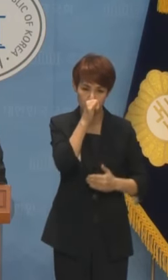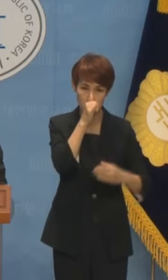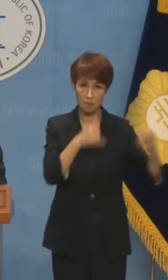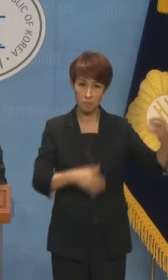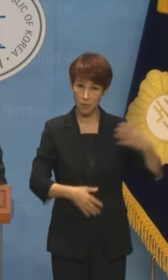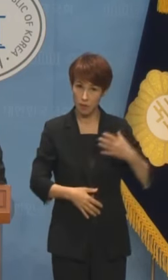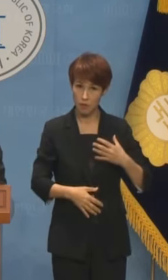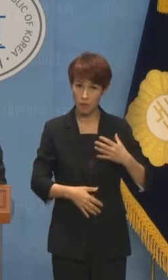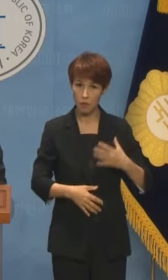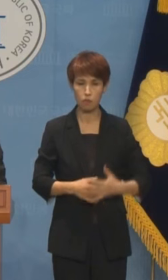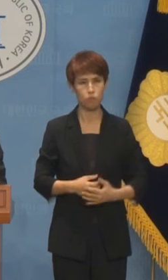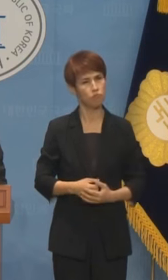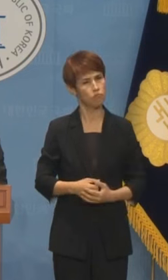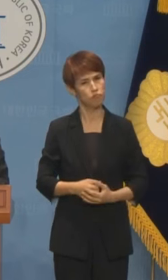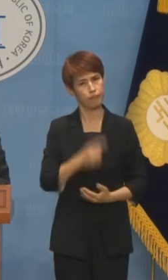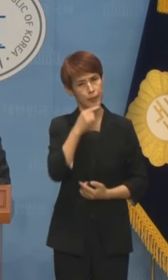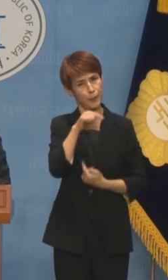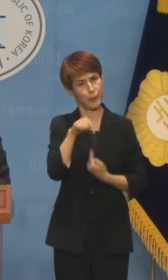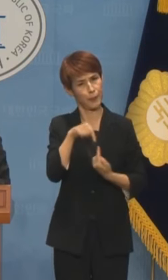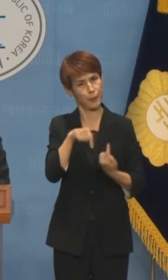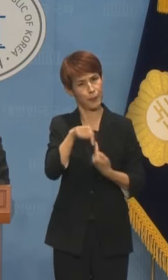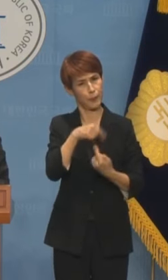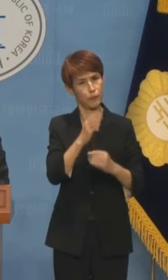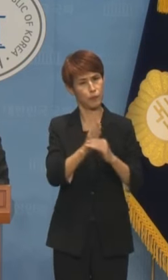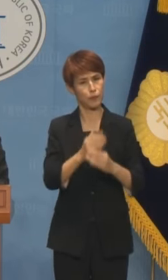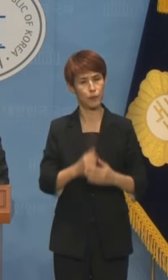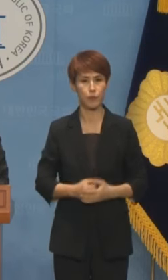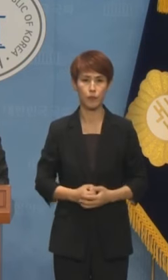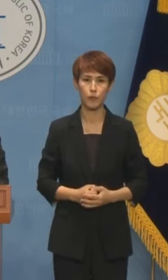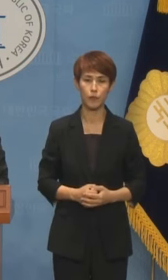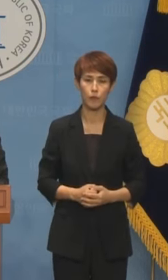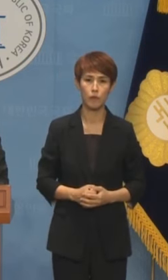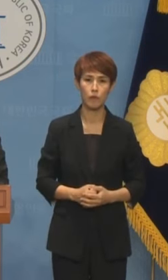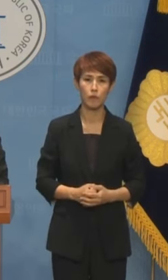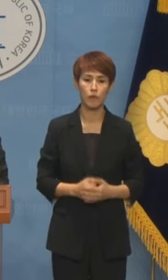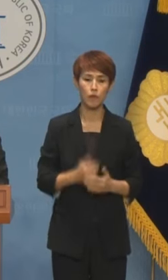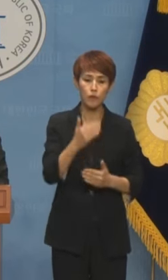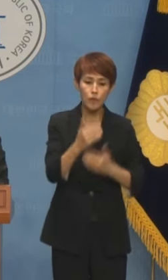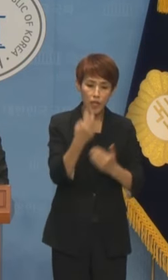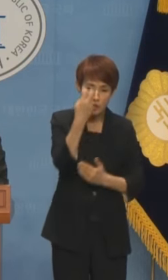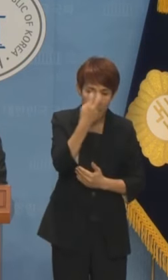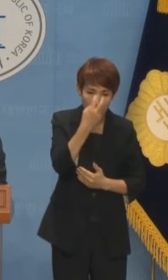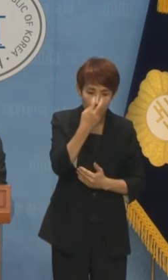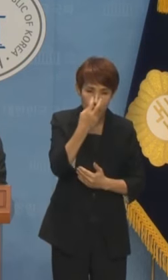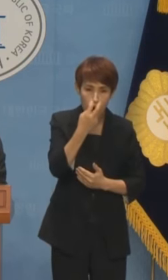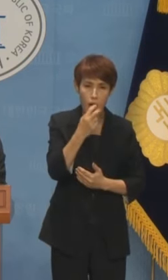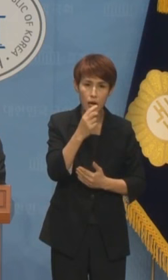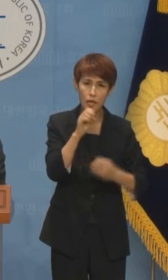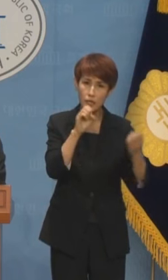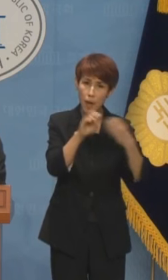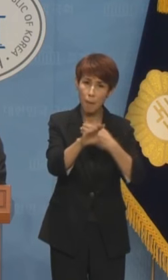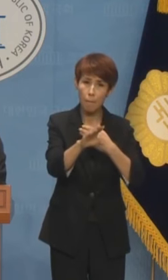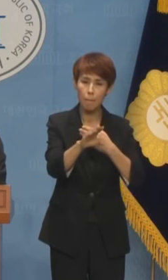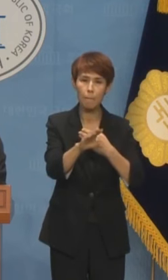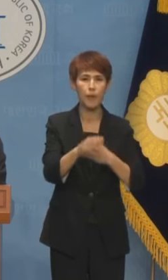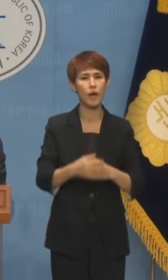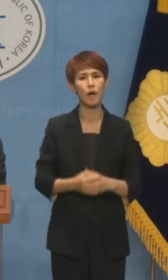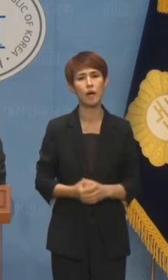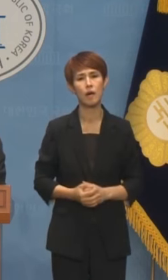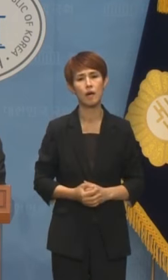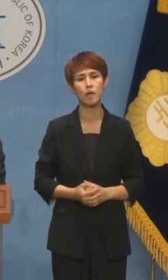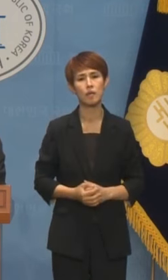없는 회피성 대답만 반복하고 있습니다. 순차적 수사라는 상투적인 답변은 신속히